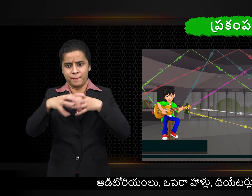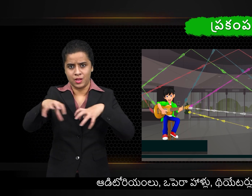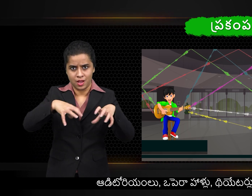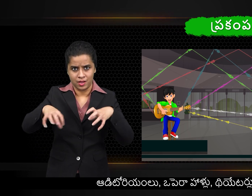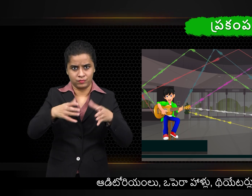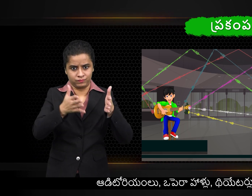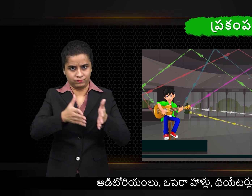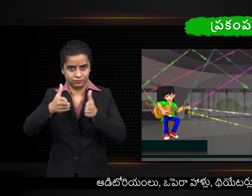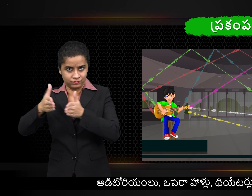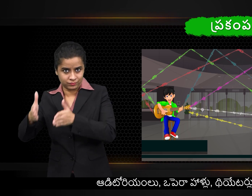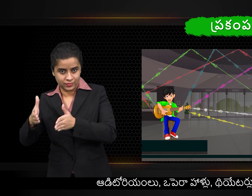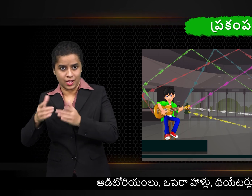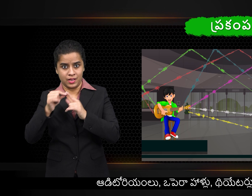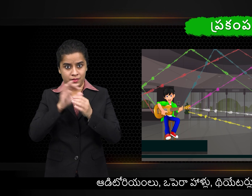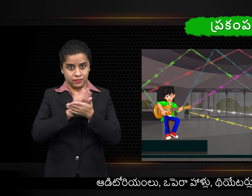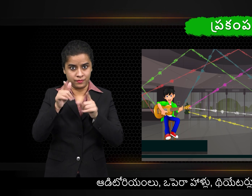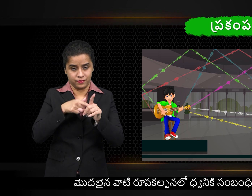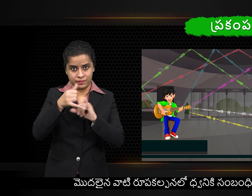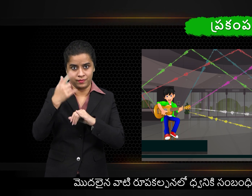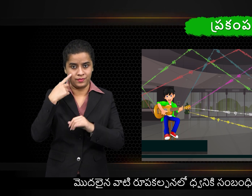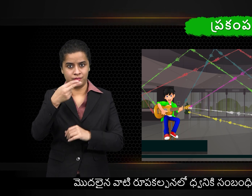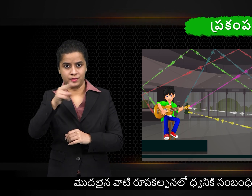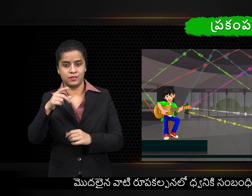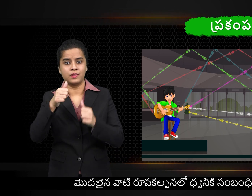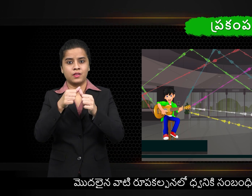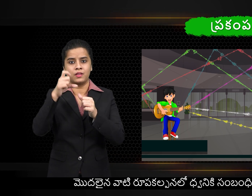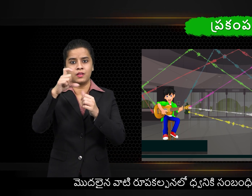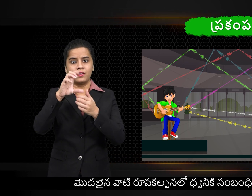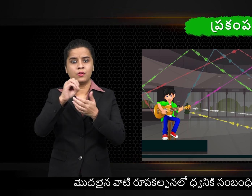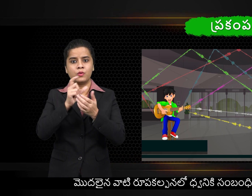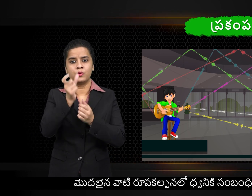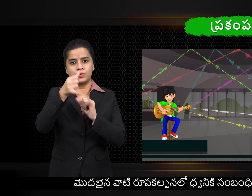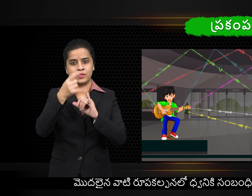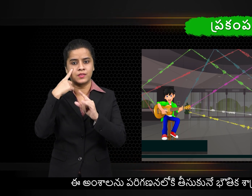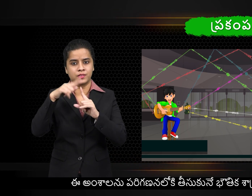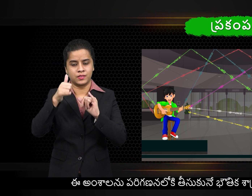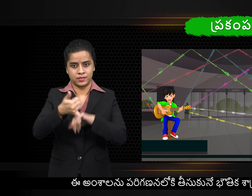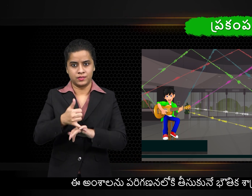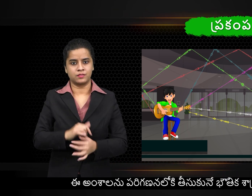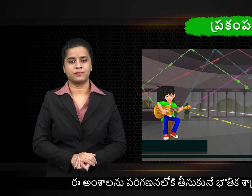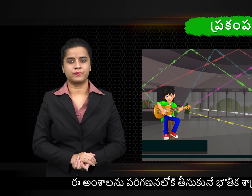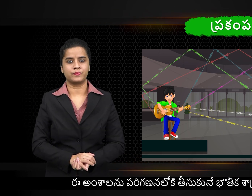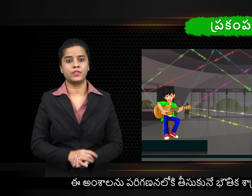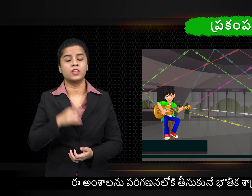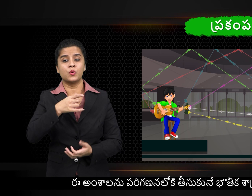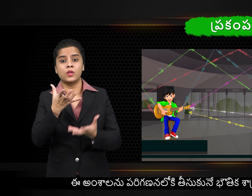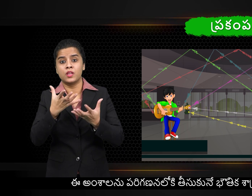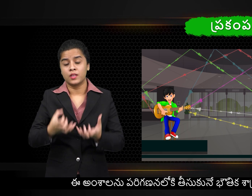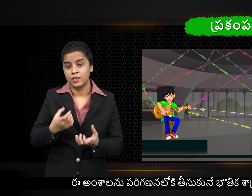ఆడిటోరియంలు, ఒపెరా హాళ్లు, థియేటర్లు మొదలైన వాటి రూపకల్పనలో ధ్వనికి సంబంధించిన ఈ